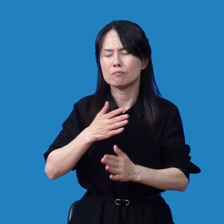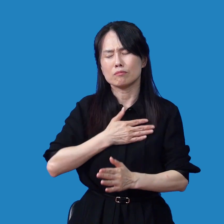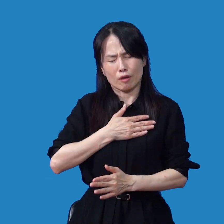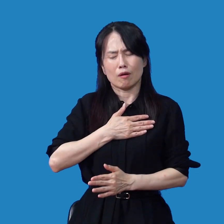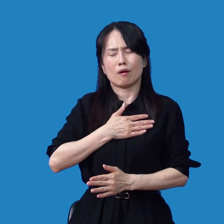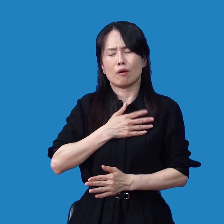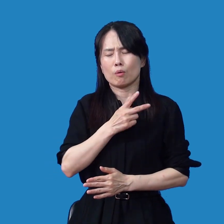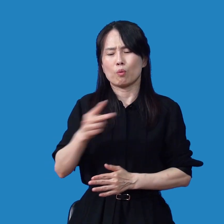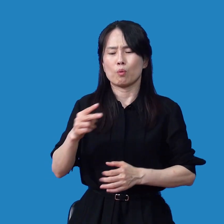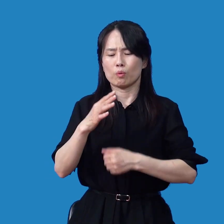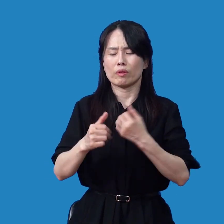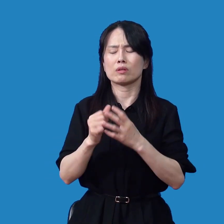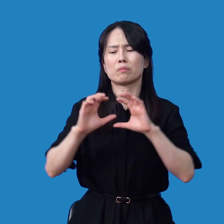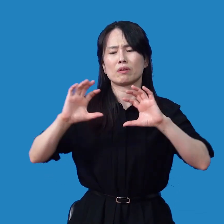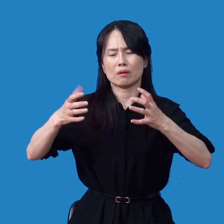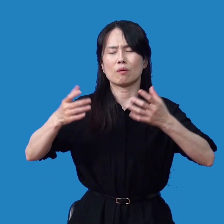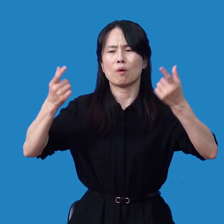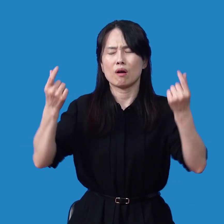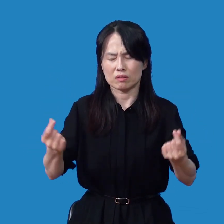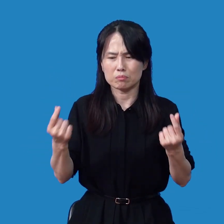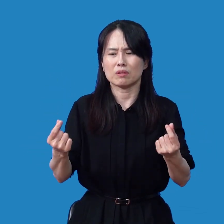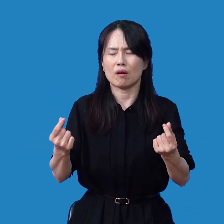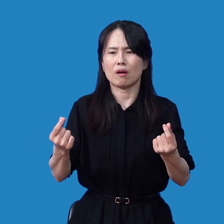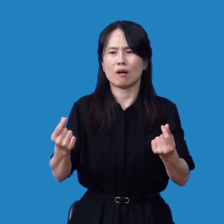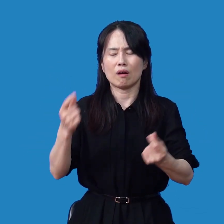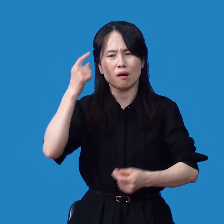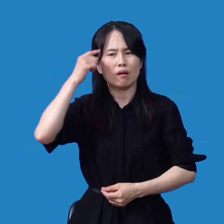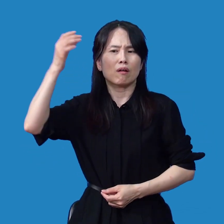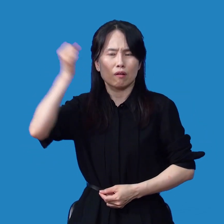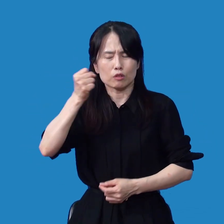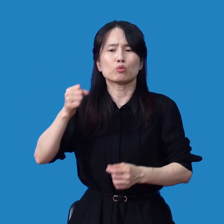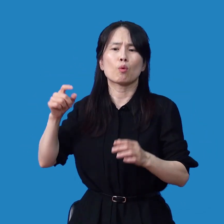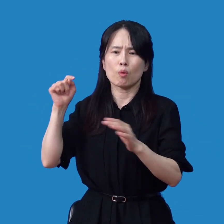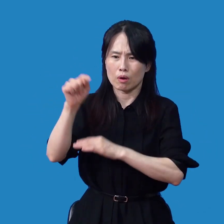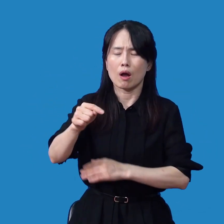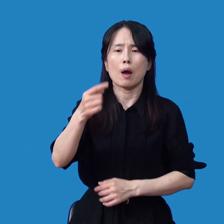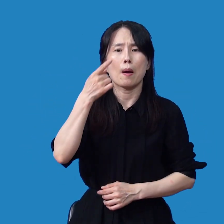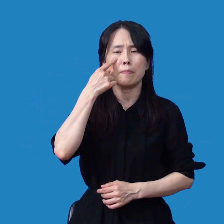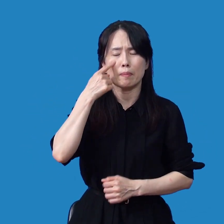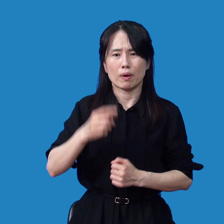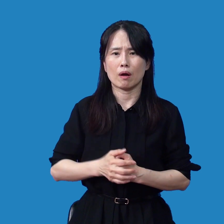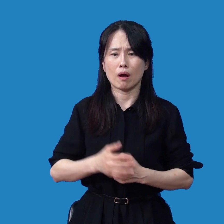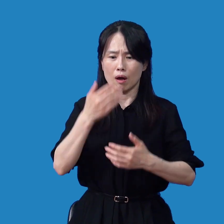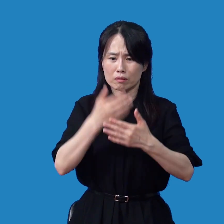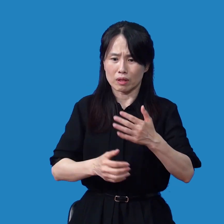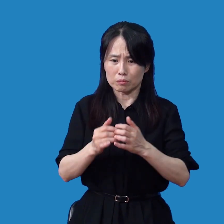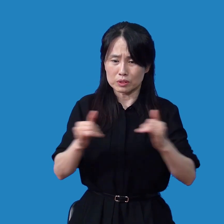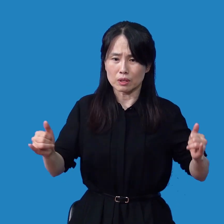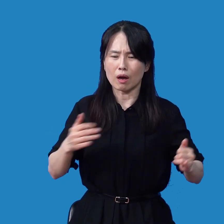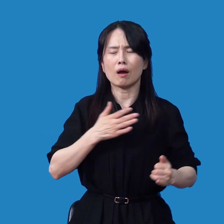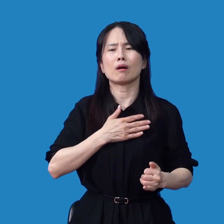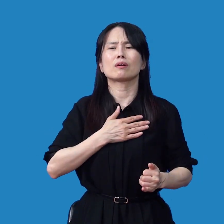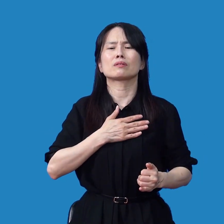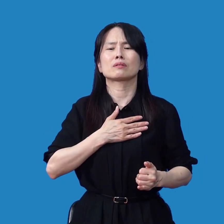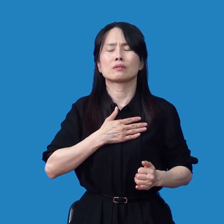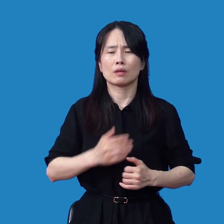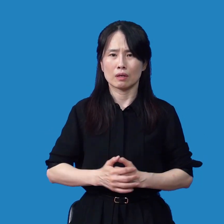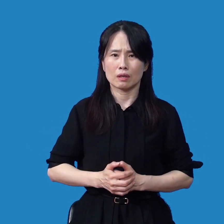선포하십시오. 전부 불신 친구들 중에 남은 자는 우리뿐입니다. 내가 바로 하나님의